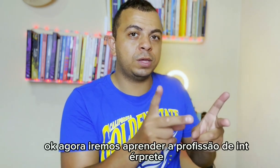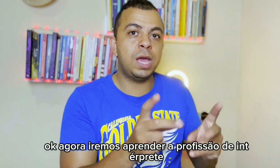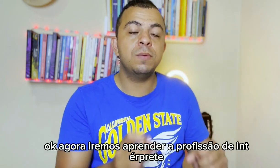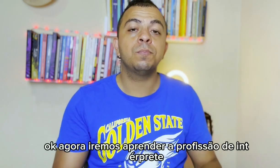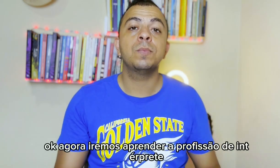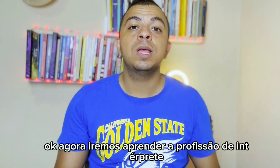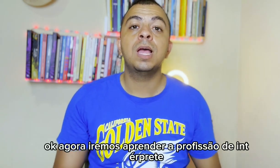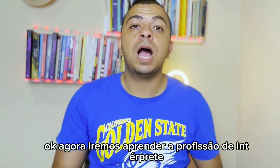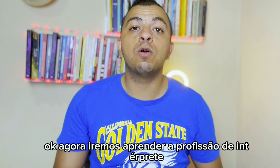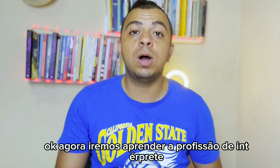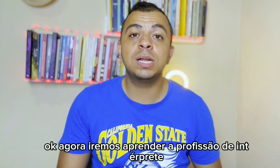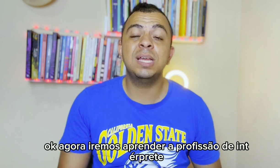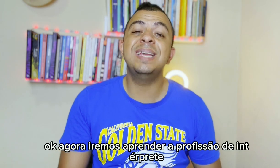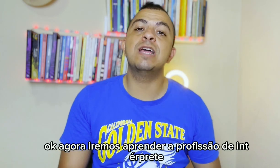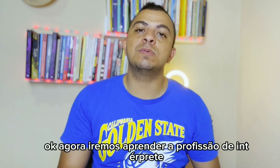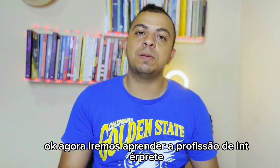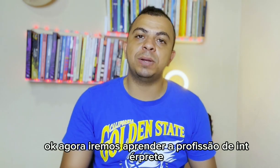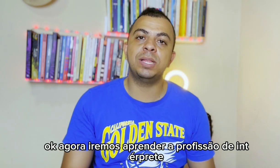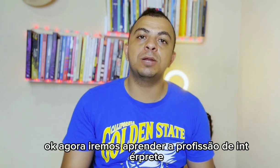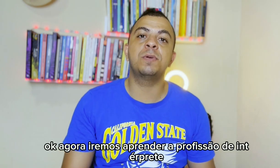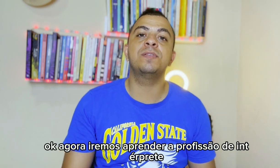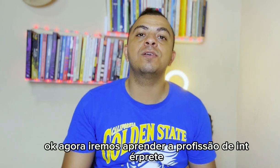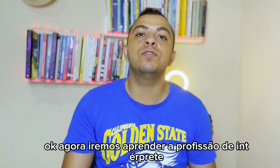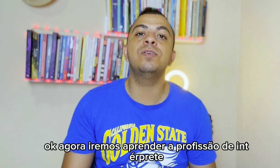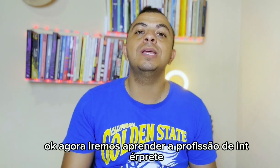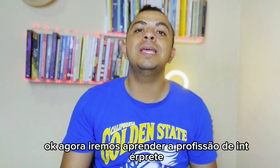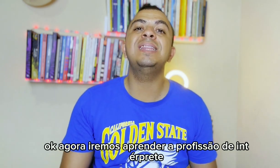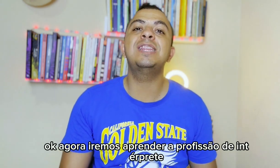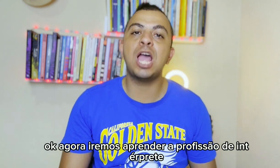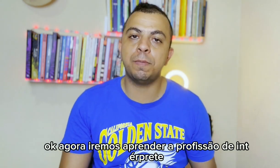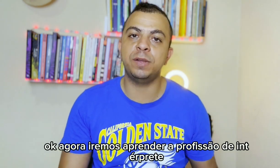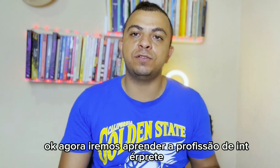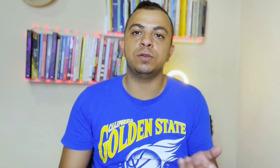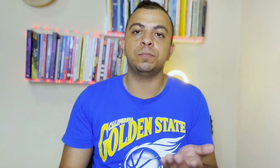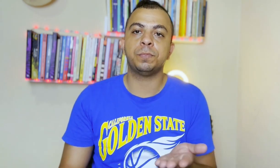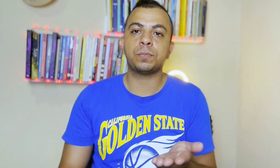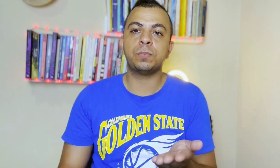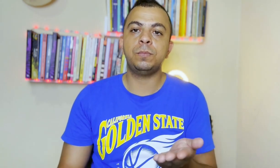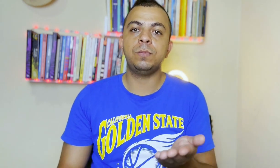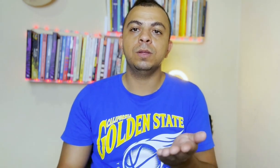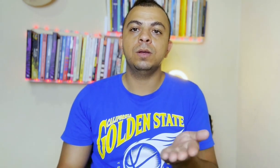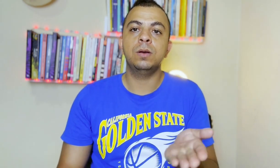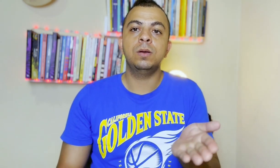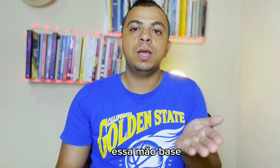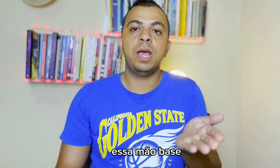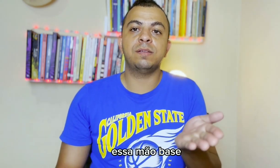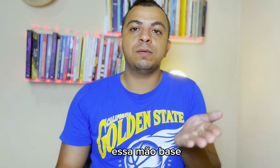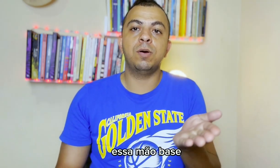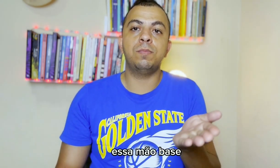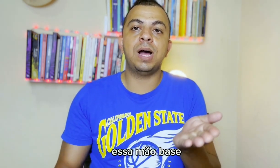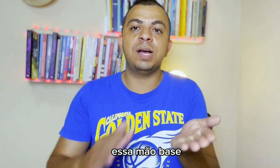Ok? Agora iremos aprender a profissão de intérprete. Essa mão